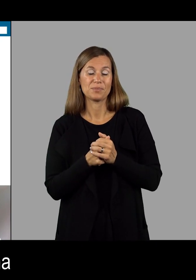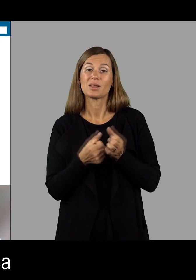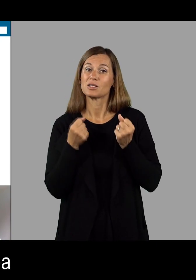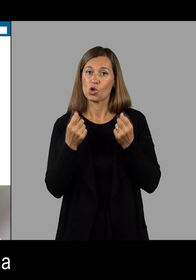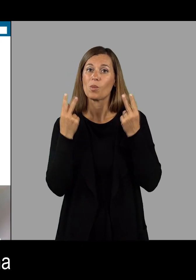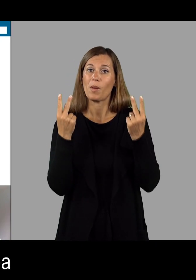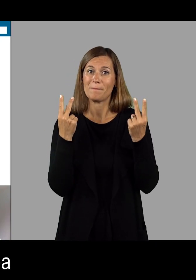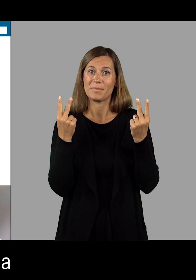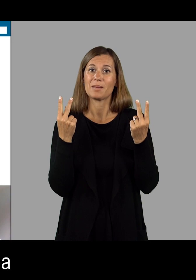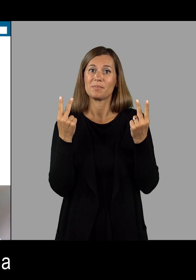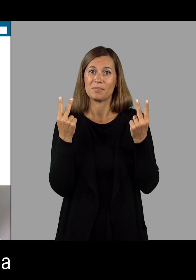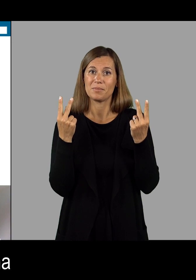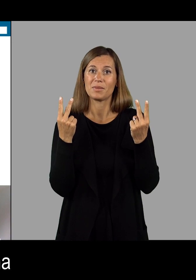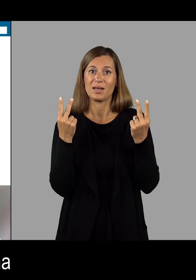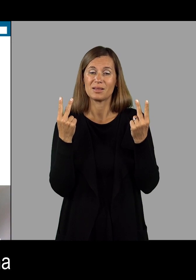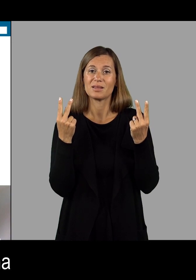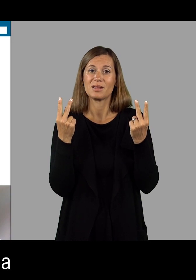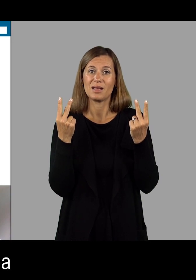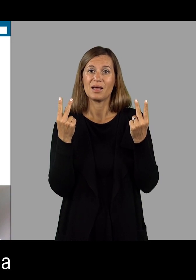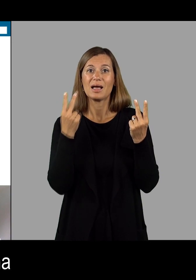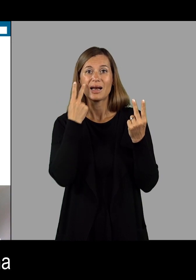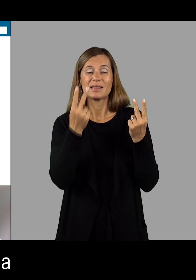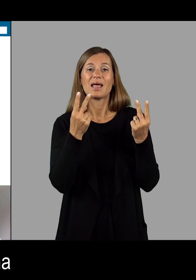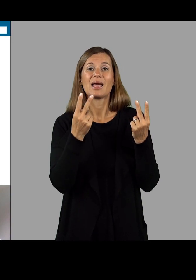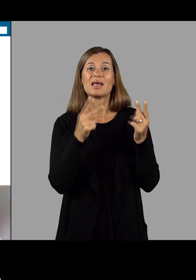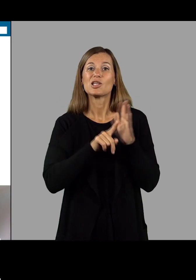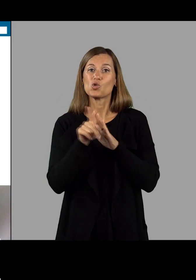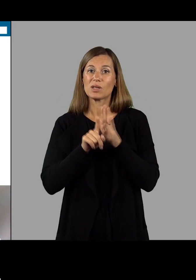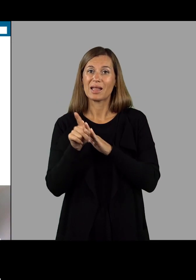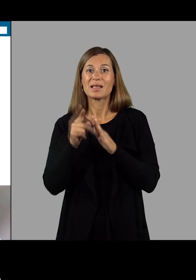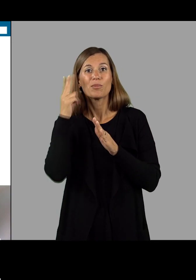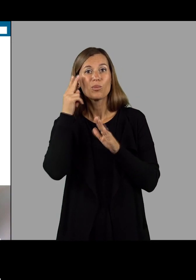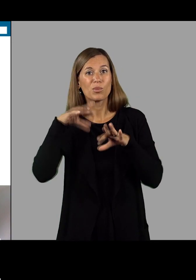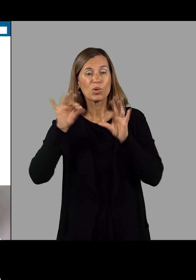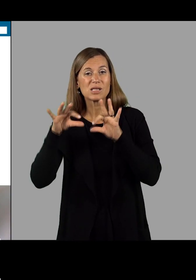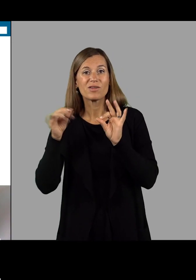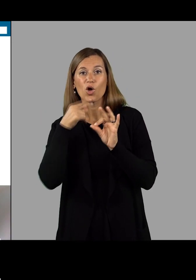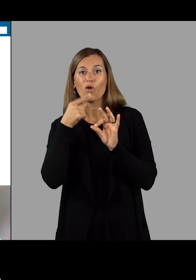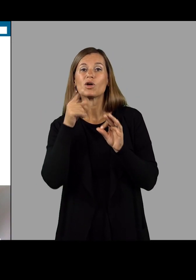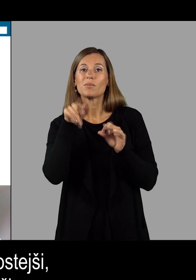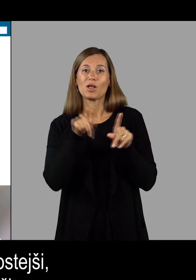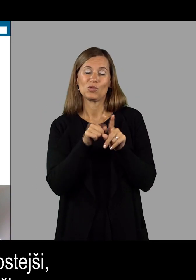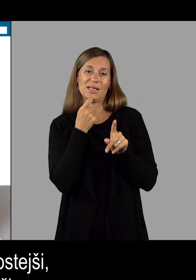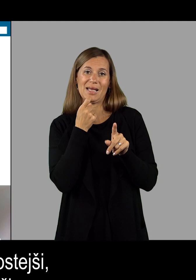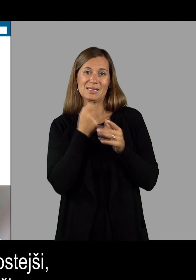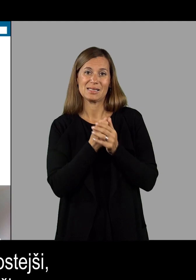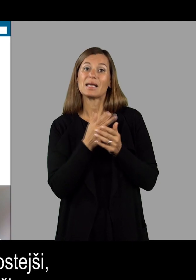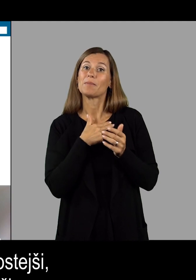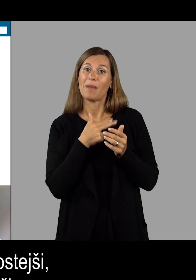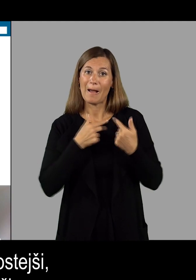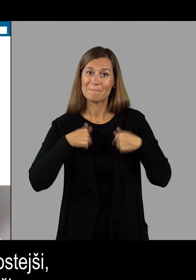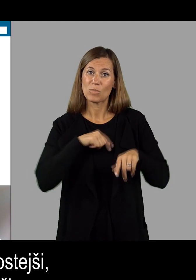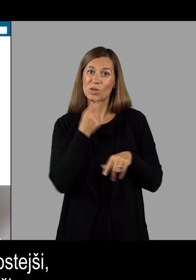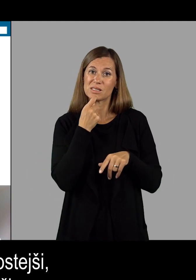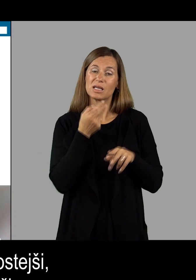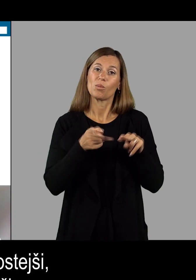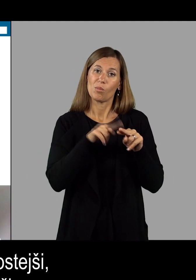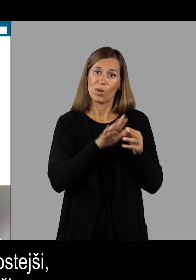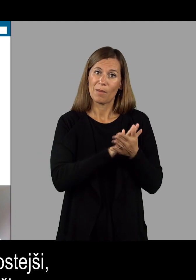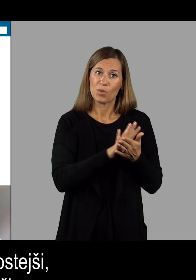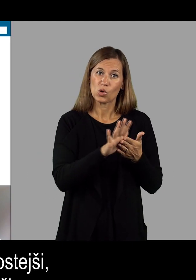Zelo pomemben vpliv na rezultate razpoznavanja govora pa ima seveda tudi jezik. Imamo jezike, ki so